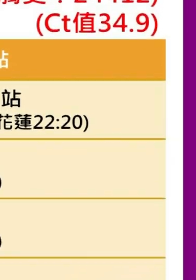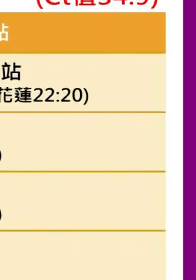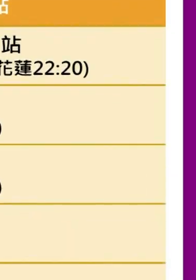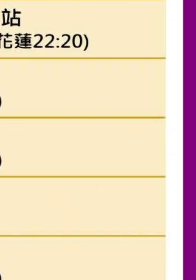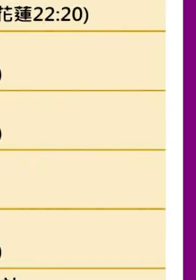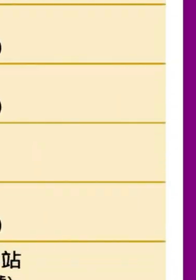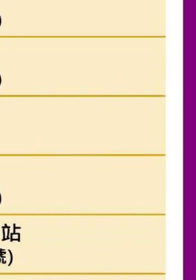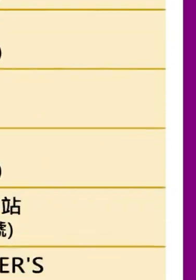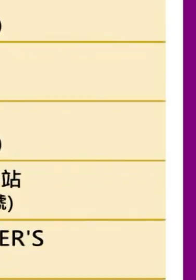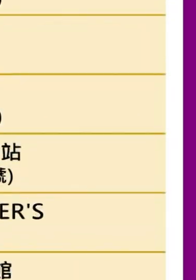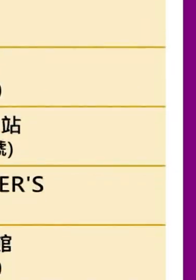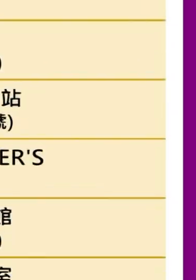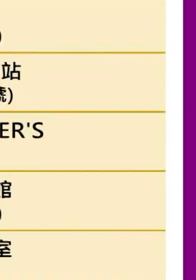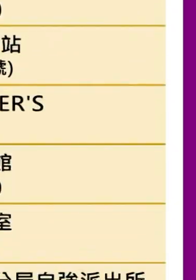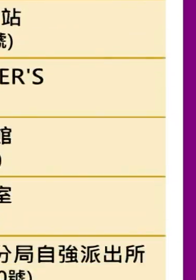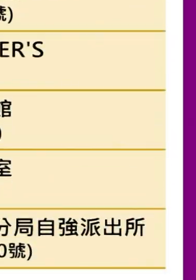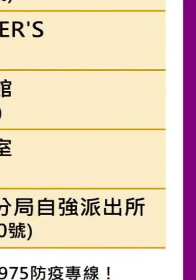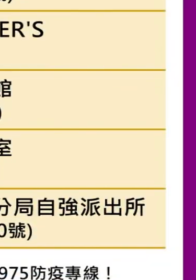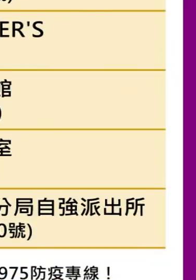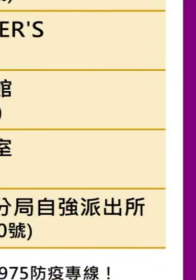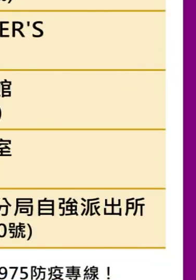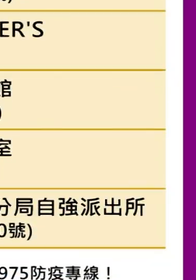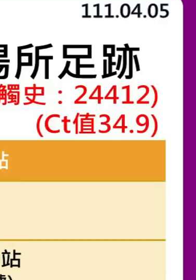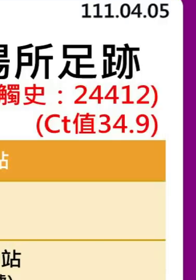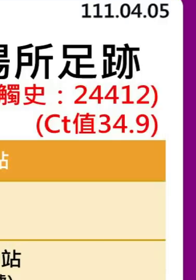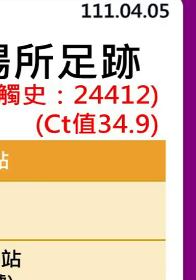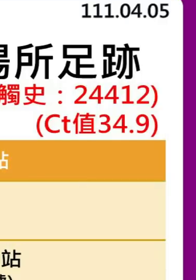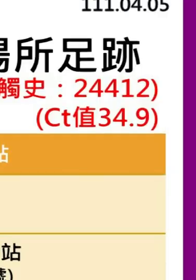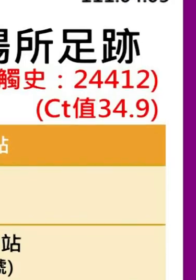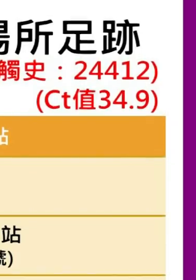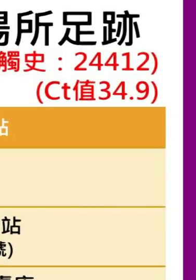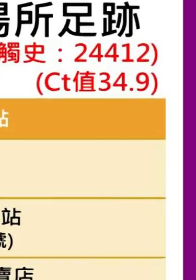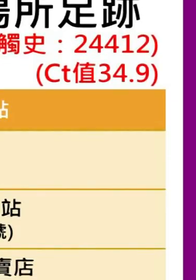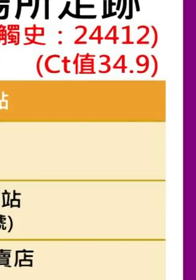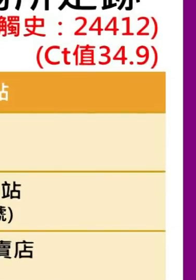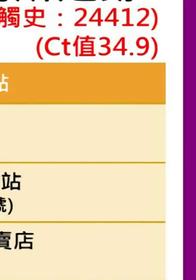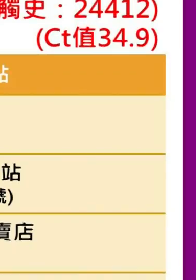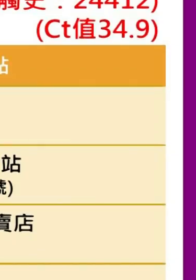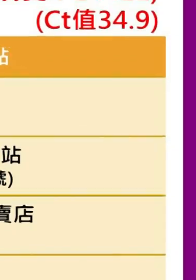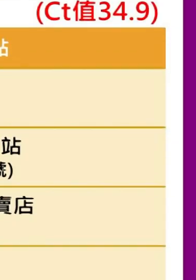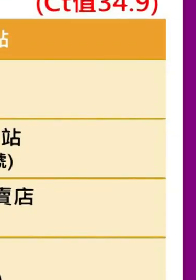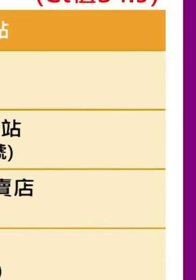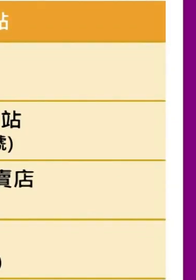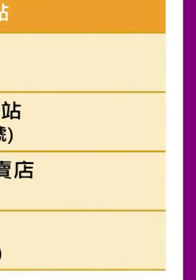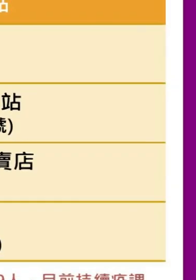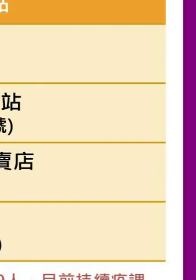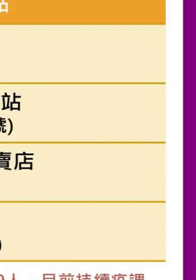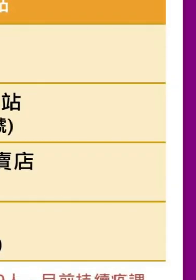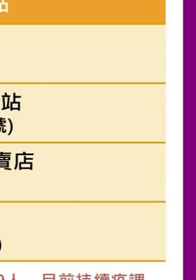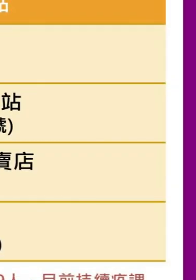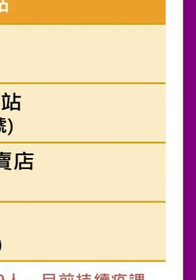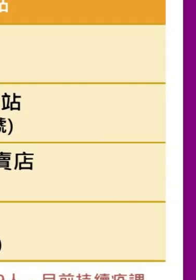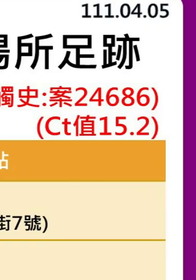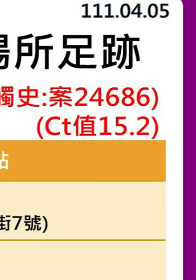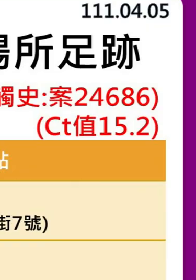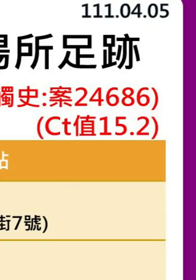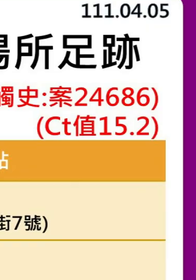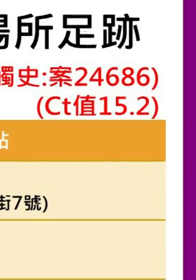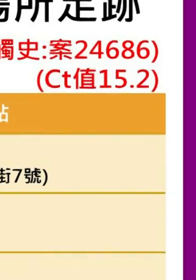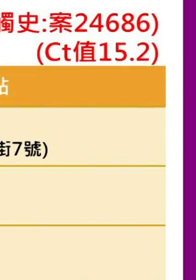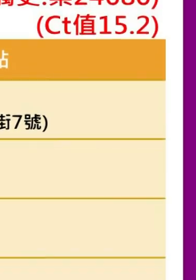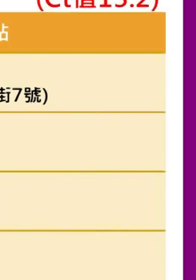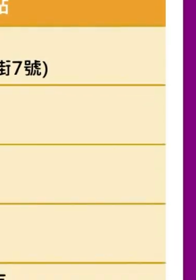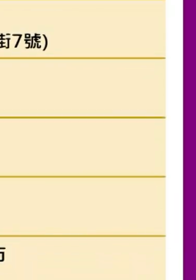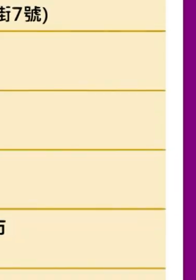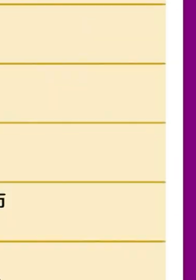花莲县府召开记者会，并公布疫调足迹，共有13张足迹图，遍布包含花莲车站、慈济大学、慈济医院、牛排馆、